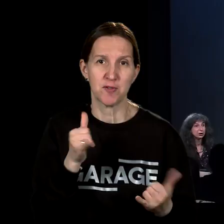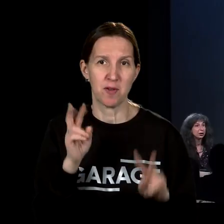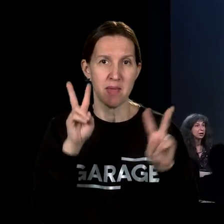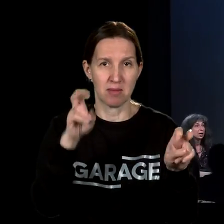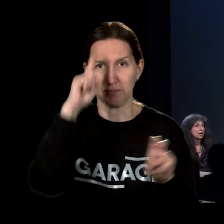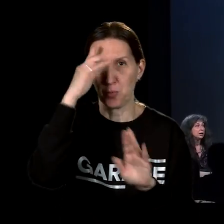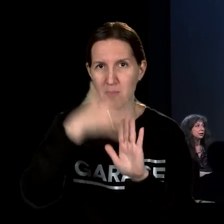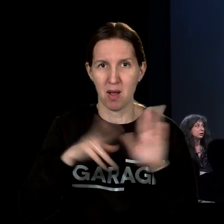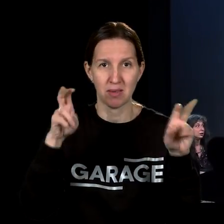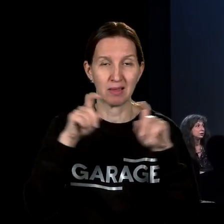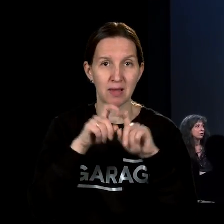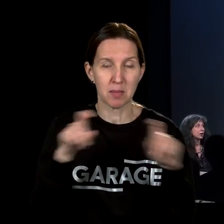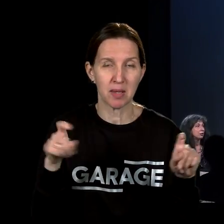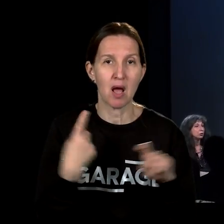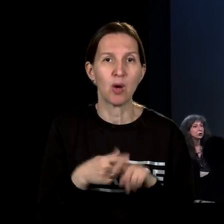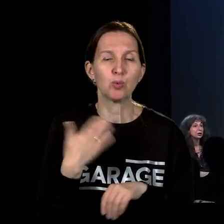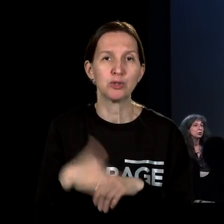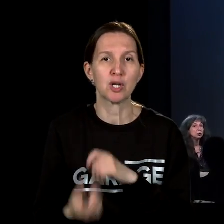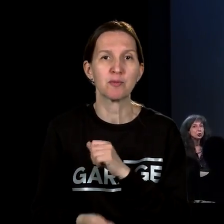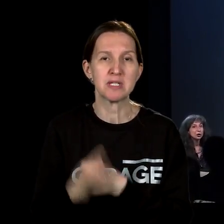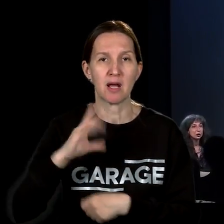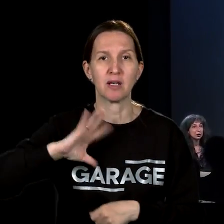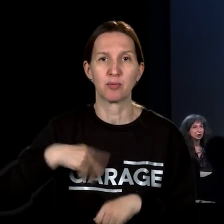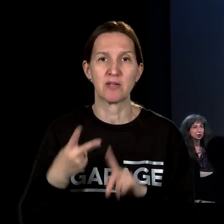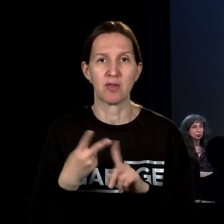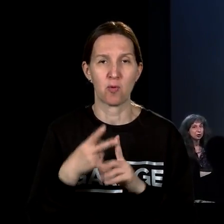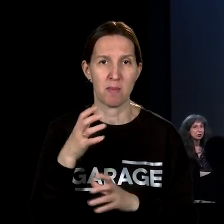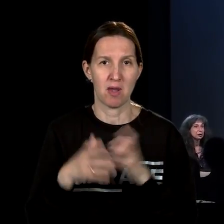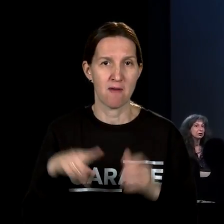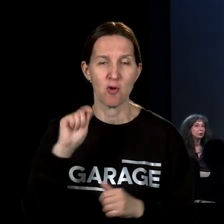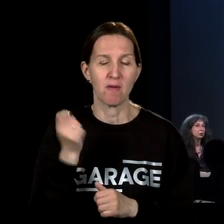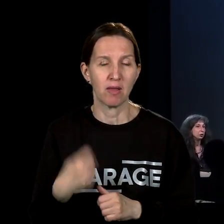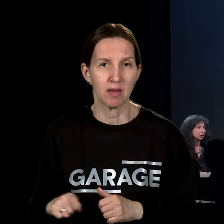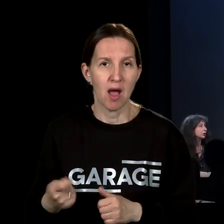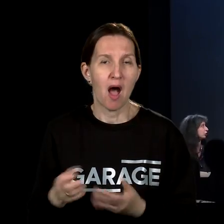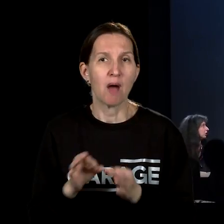мировой войны, и японский художник Такеши Мураками,